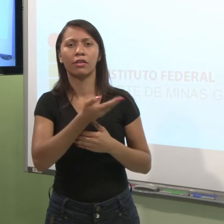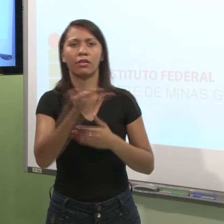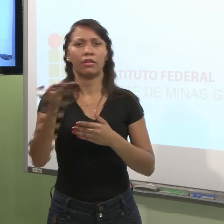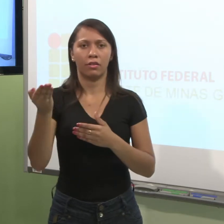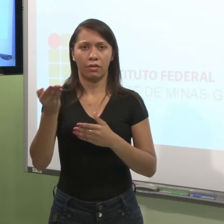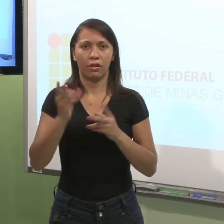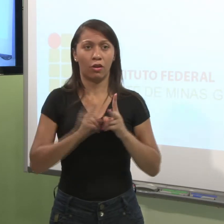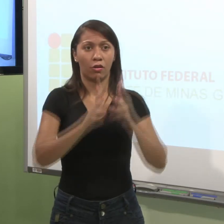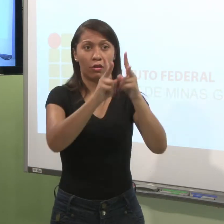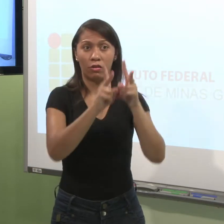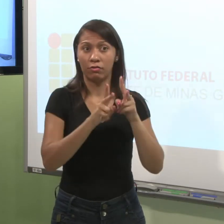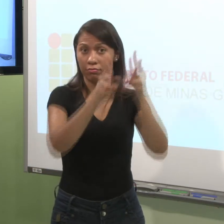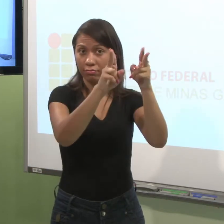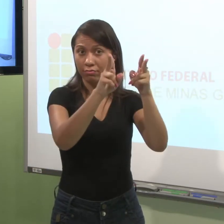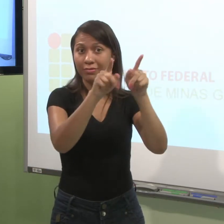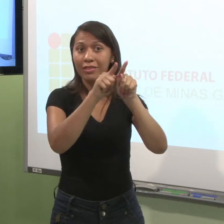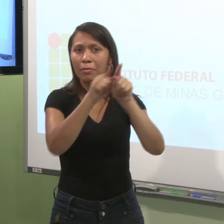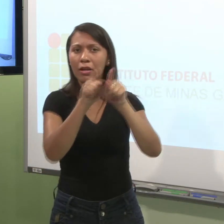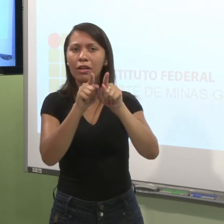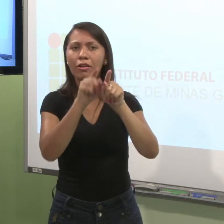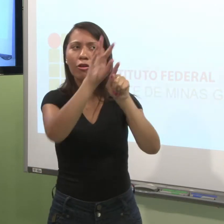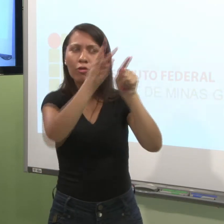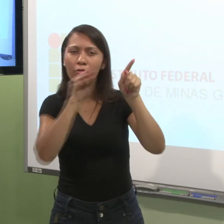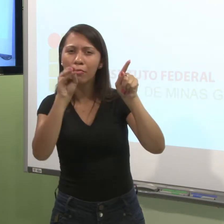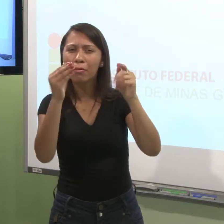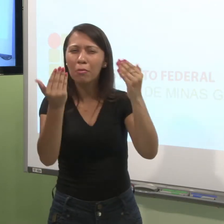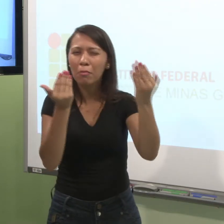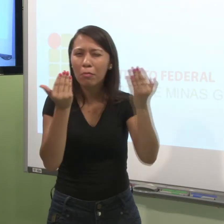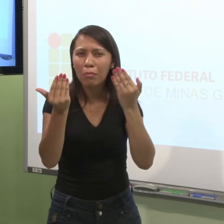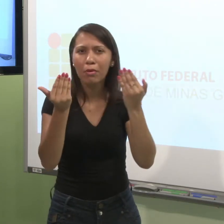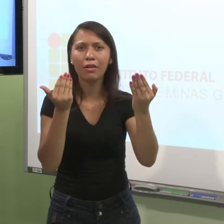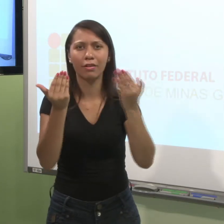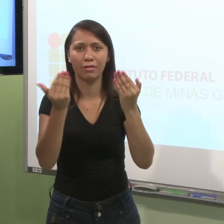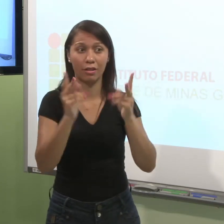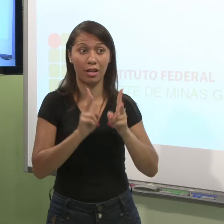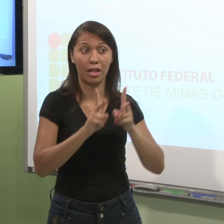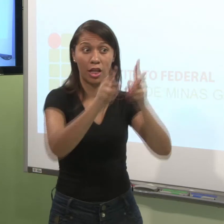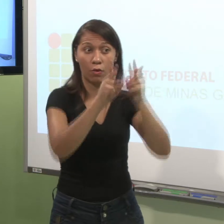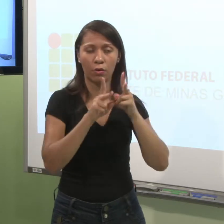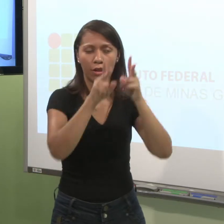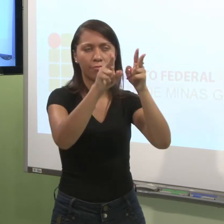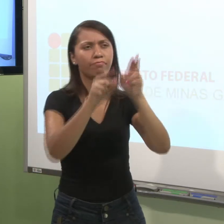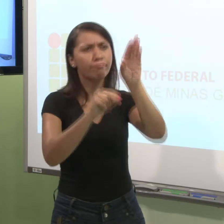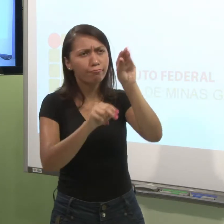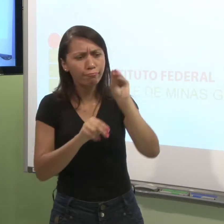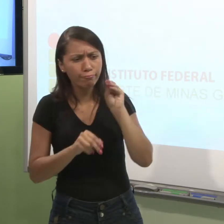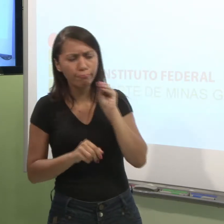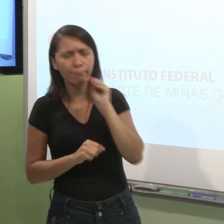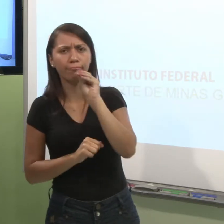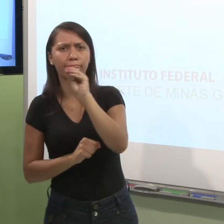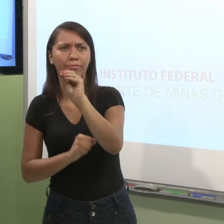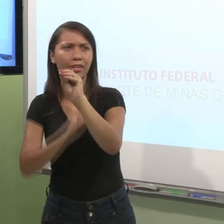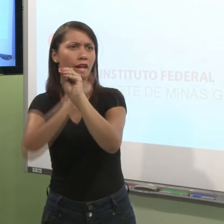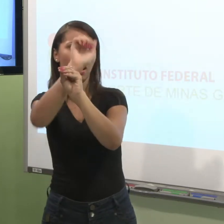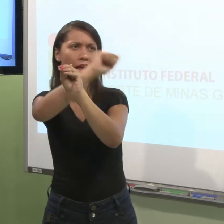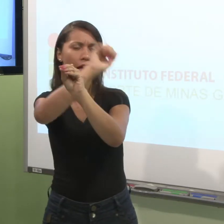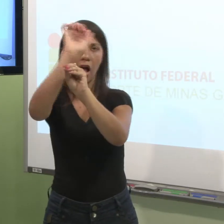recurso copiar. A diferença é que o que foi selecionado para recortar é removido e desaparece do